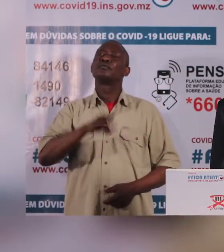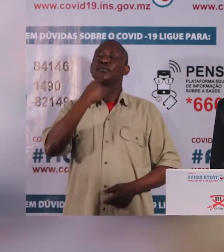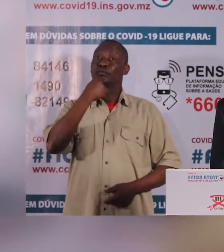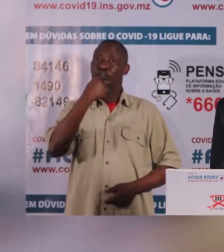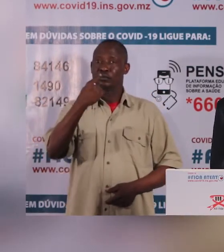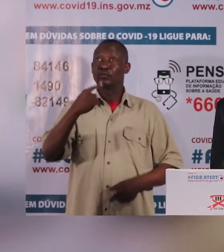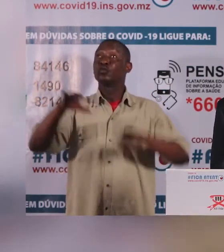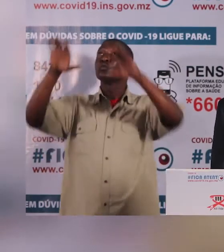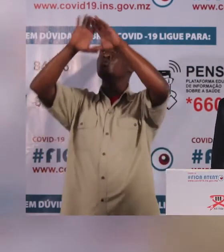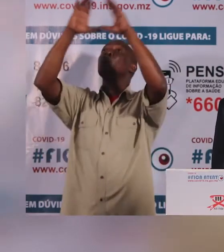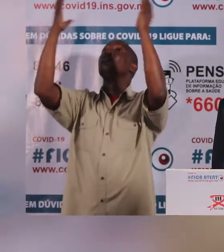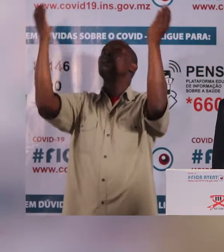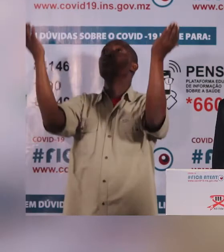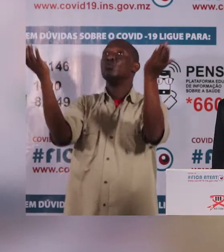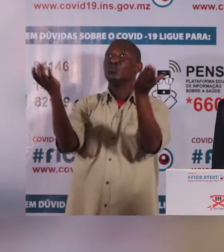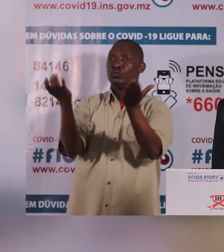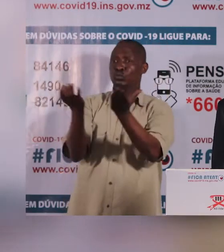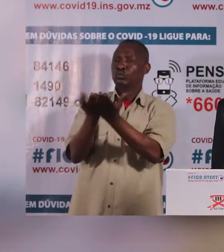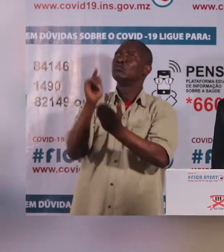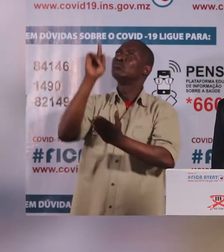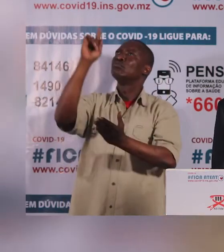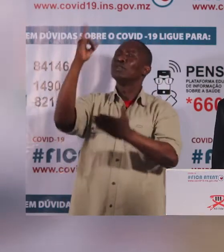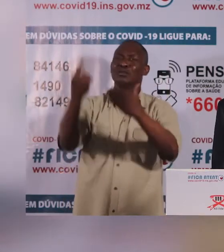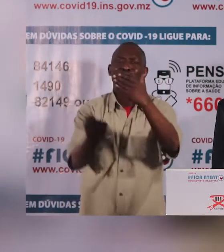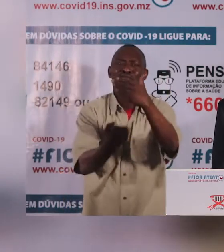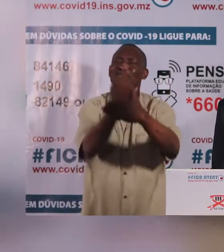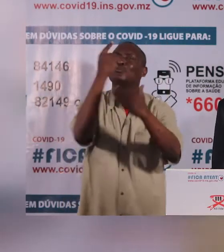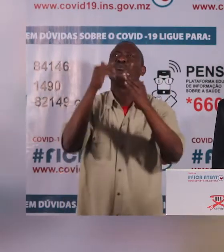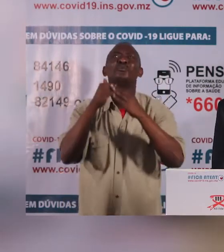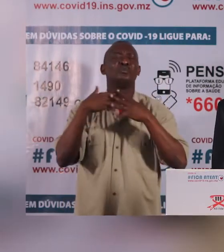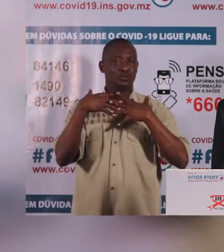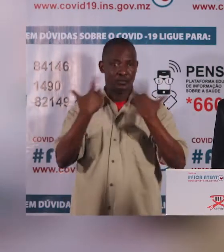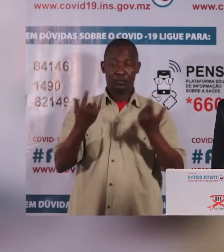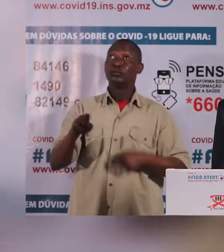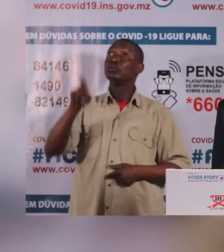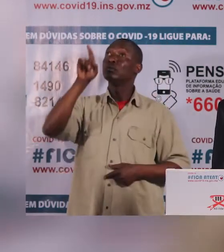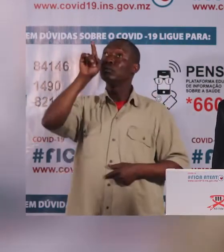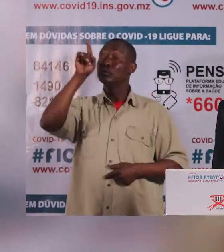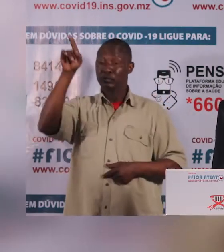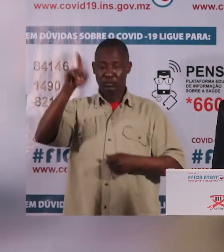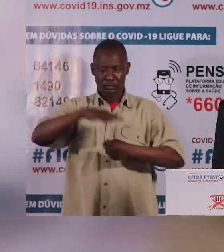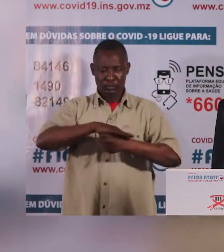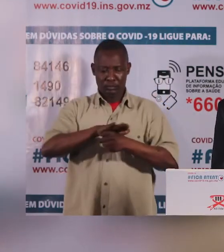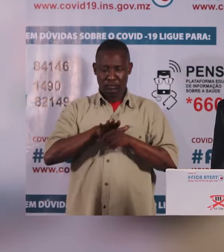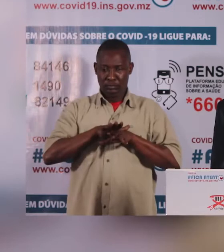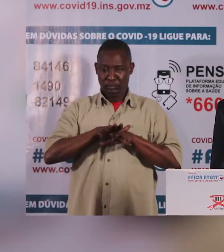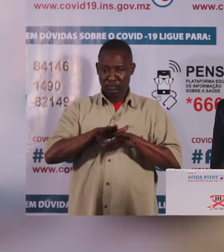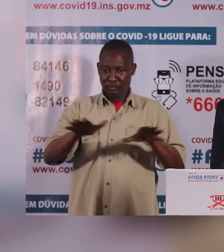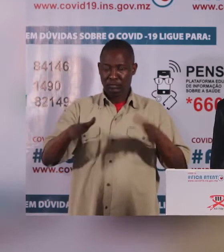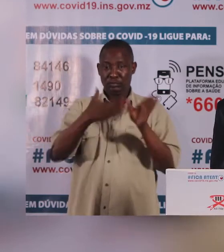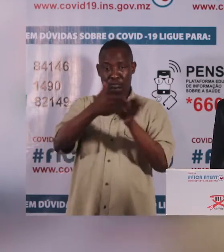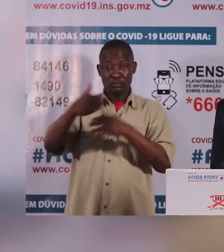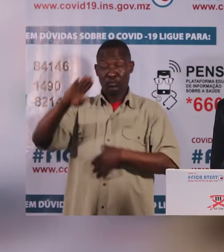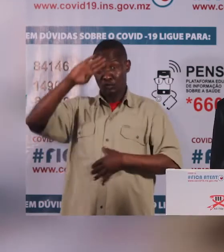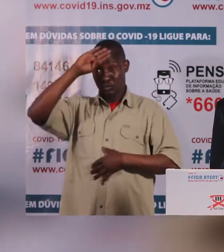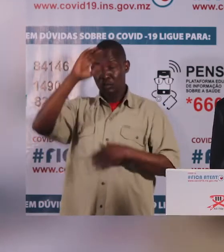global. Ao nível do mundo, continua a expansão do número de casos de forma contínua e desde